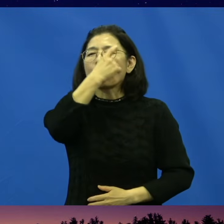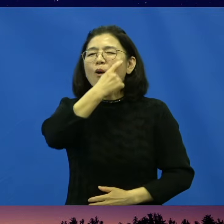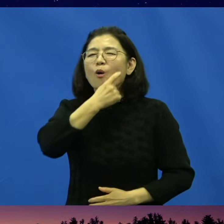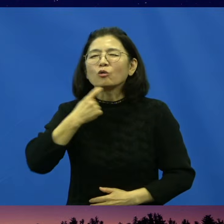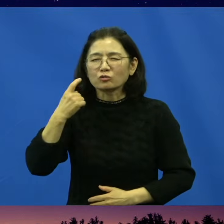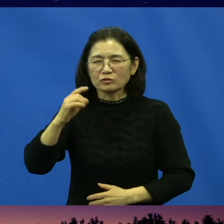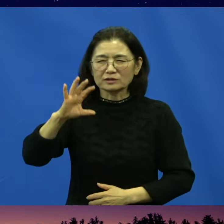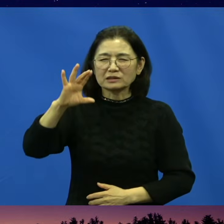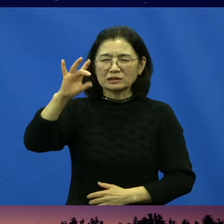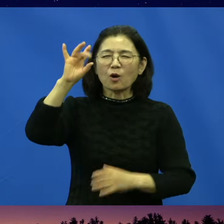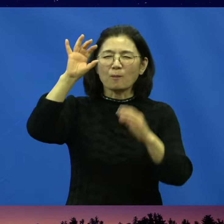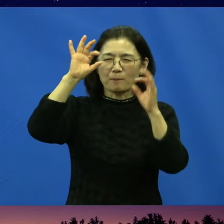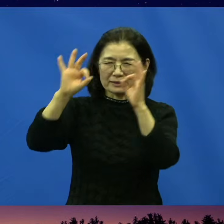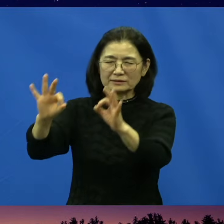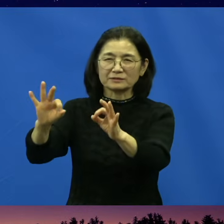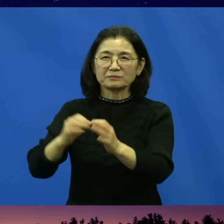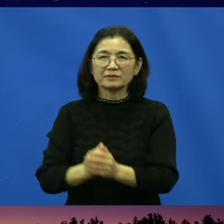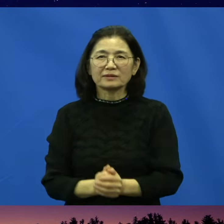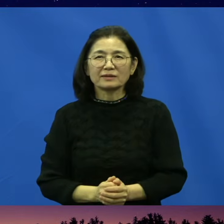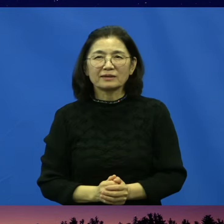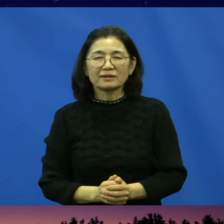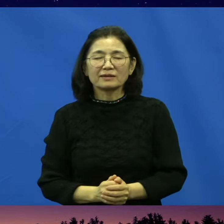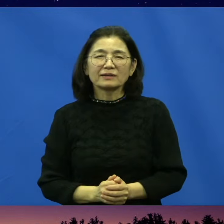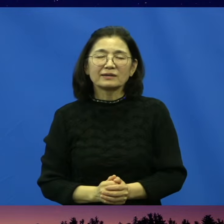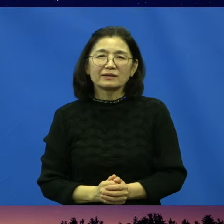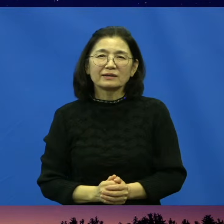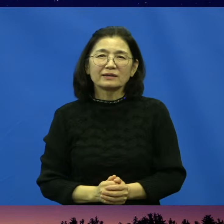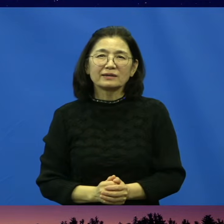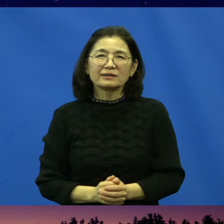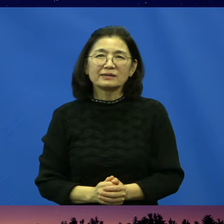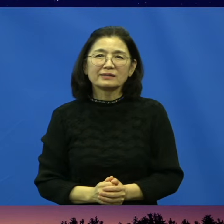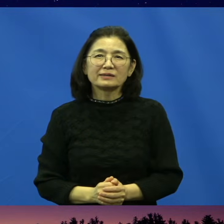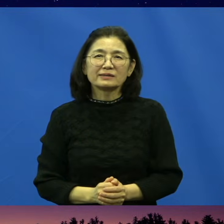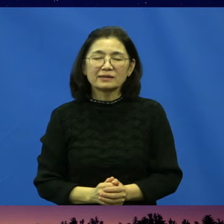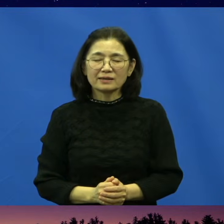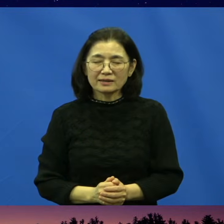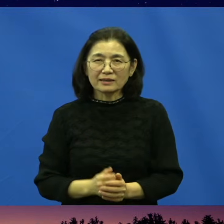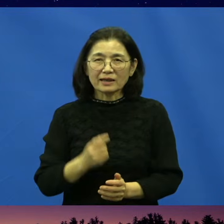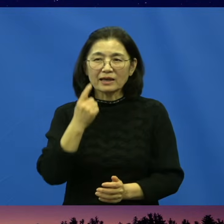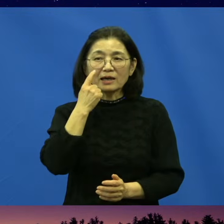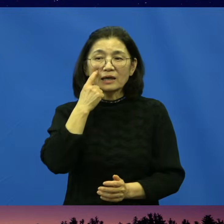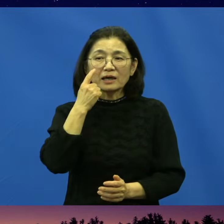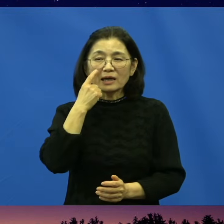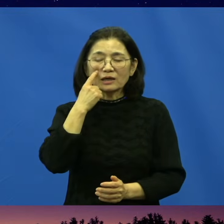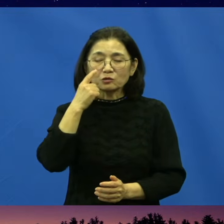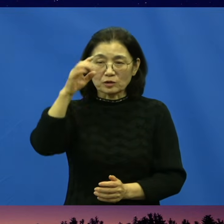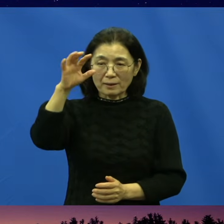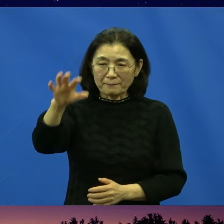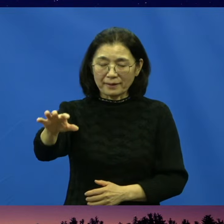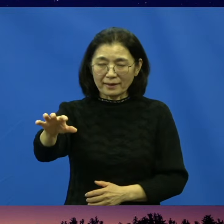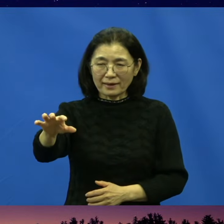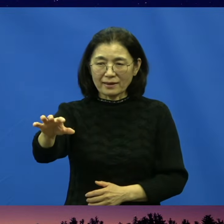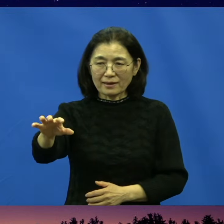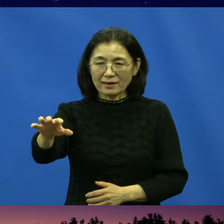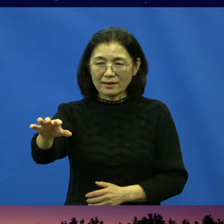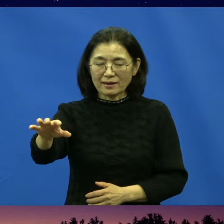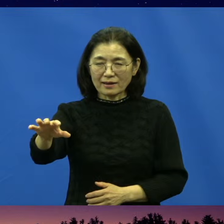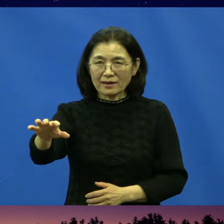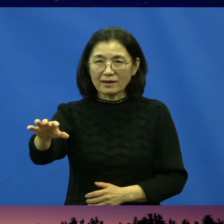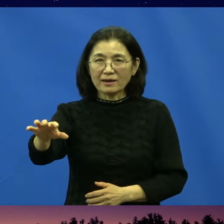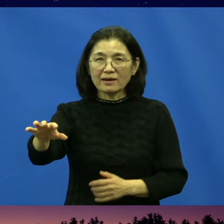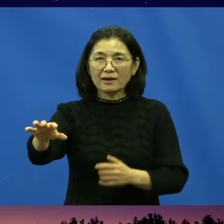내 안에 들어오신 예수 그리스도, 내 눈앞에 나를 향해서 깊은